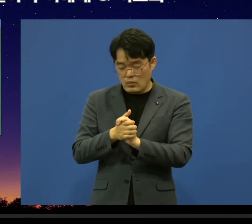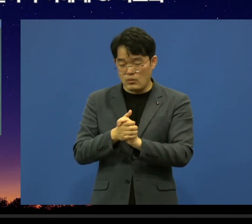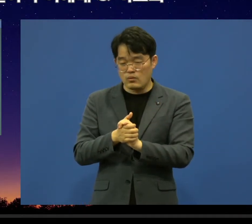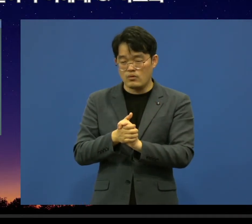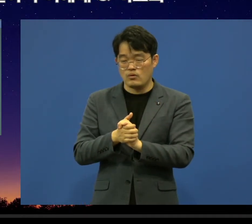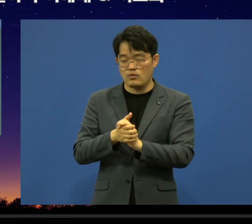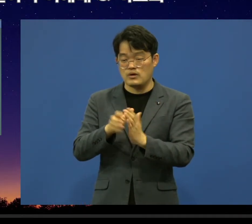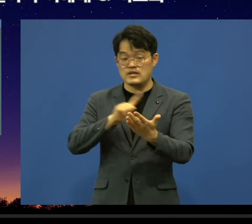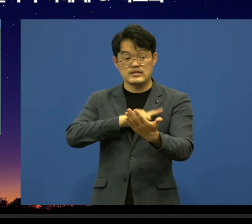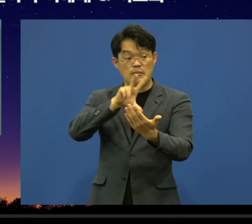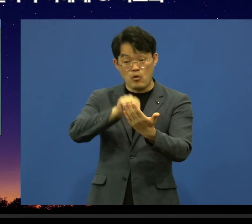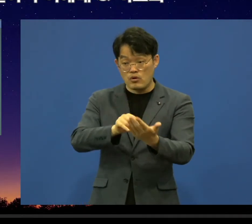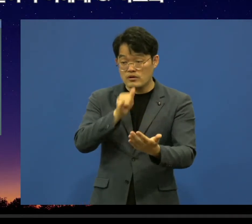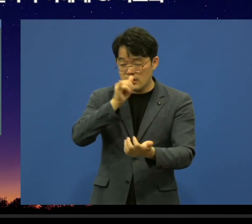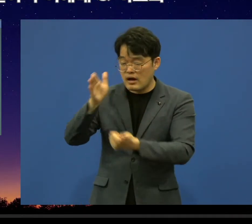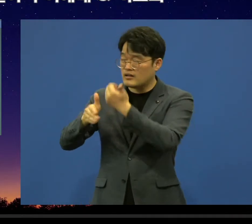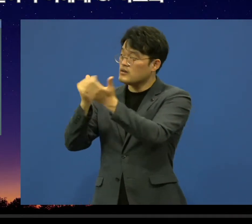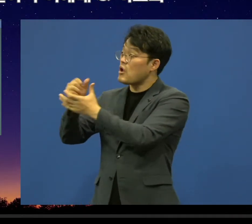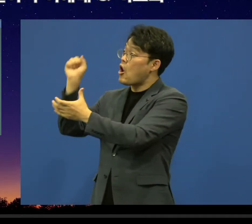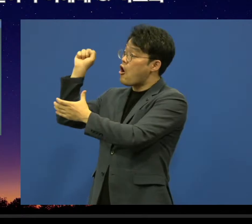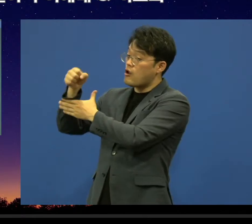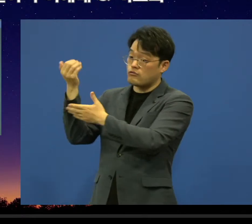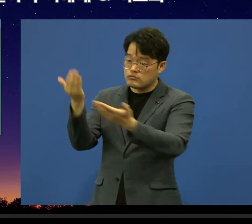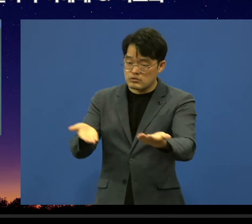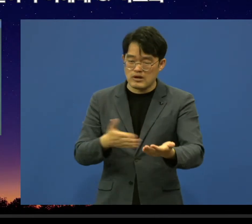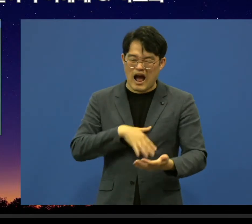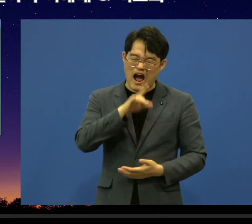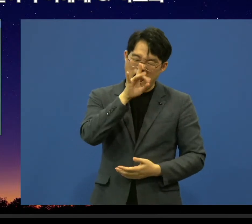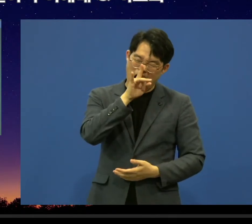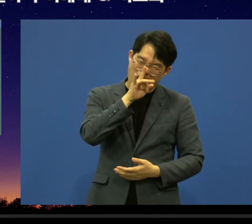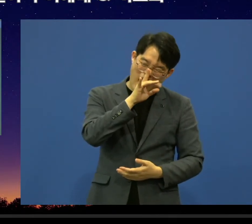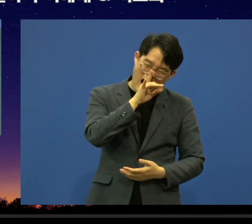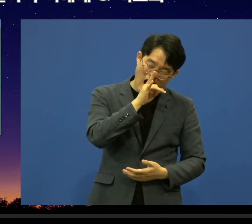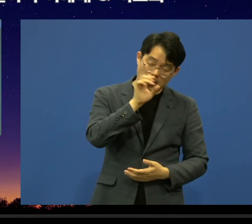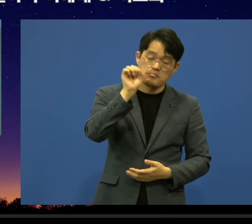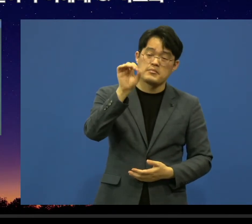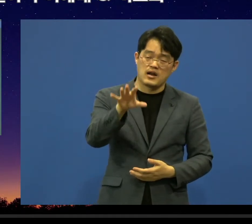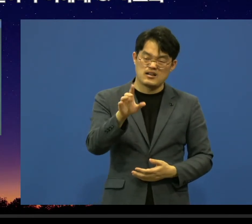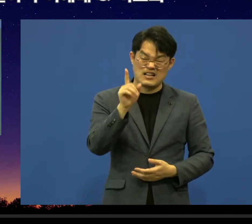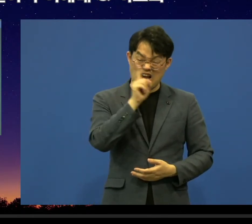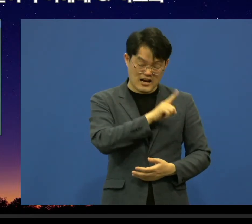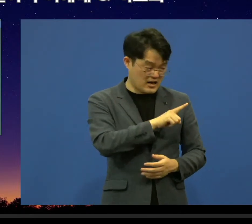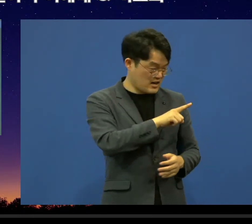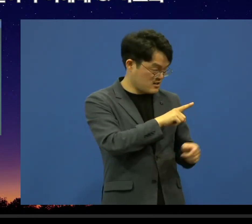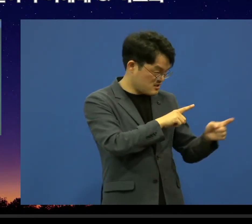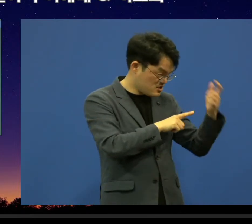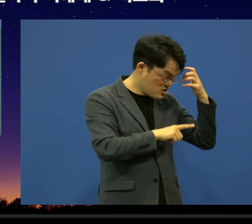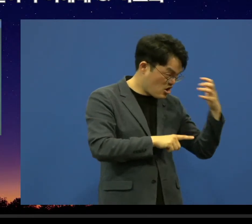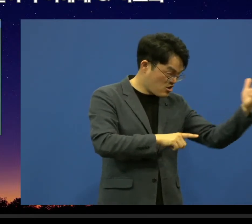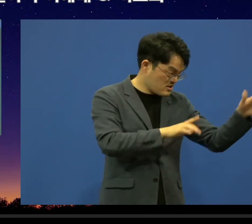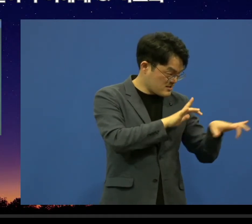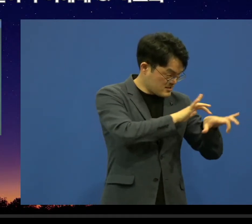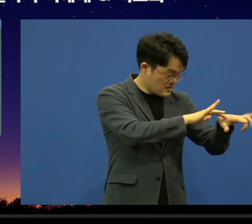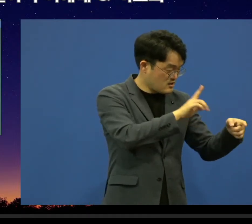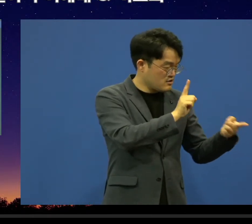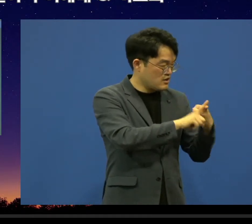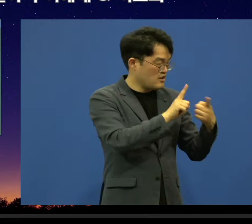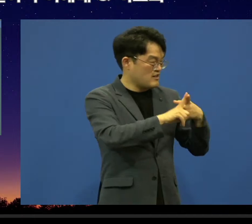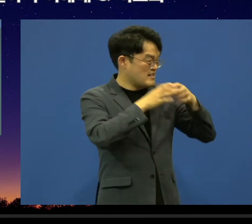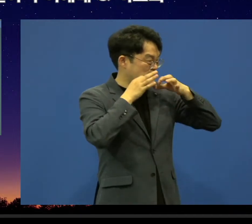허락하셨는데 안 된다고 속삭이는 악한 영들을 향해 포효하는 거룩한 분노를 표출하시기를